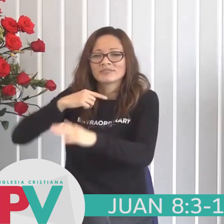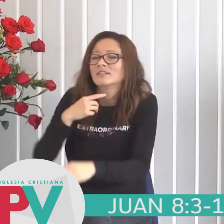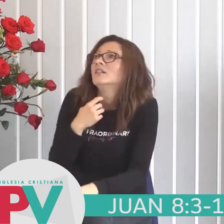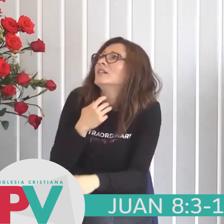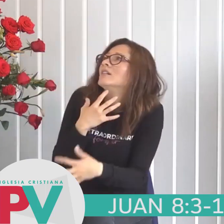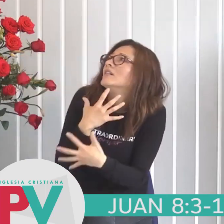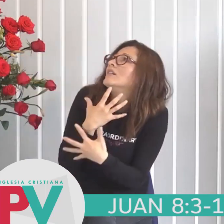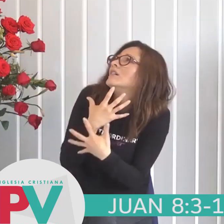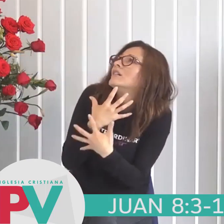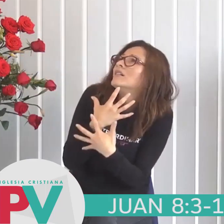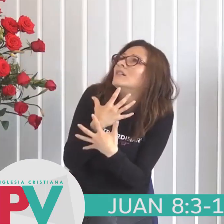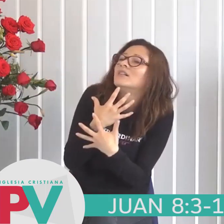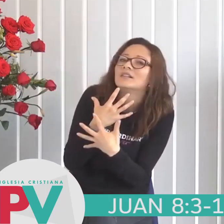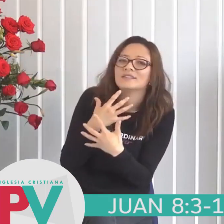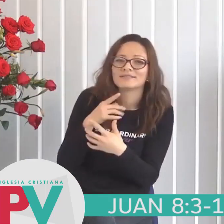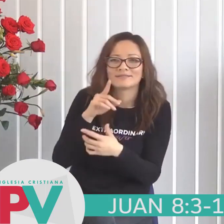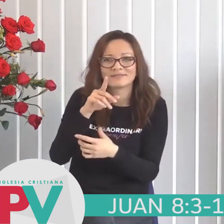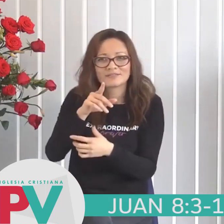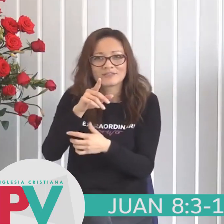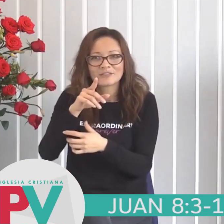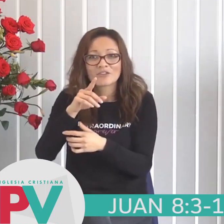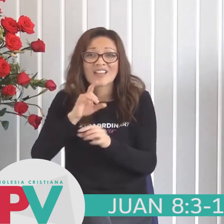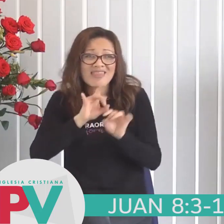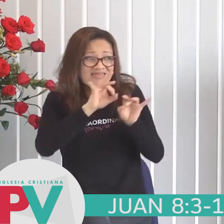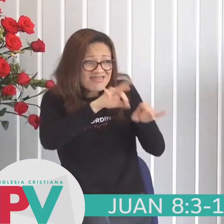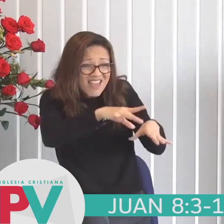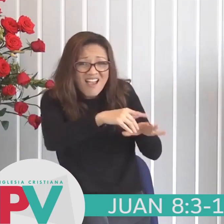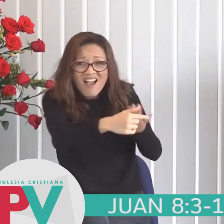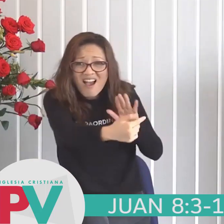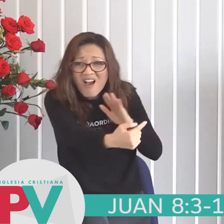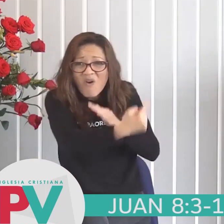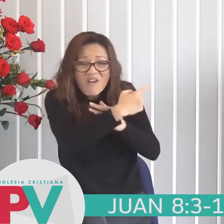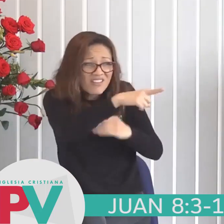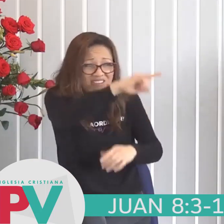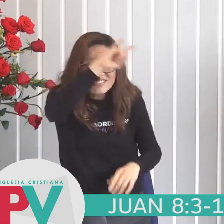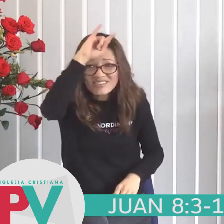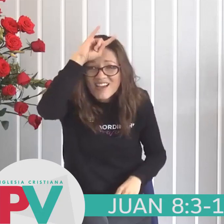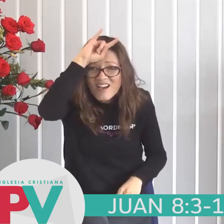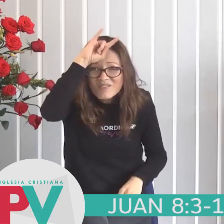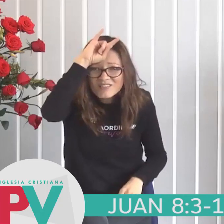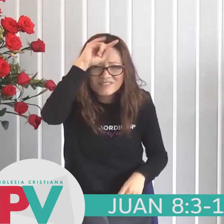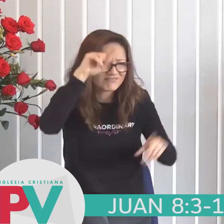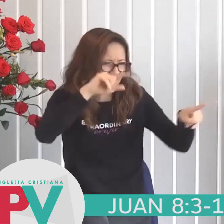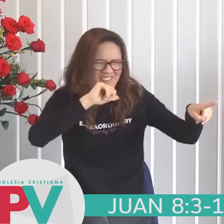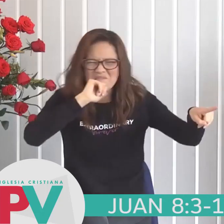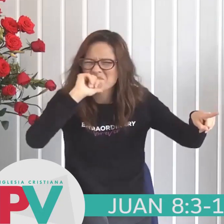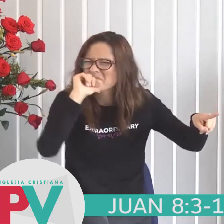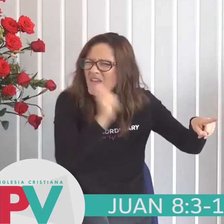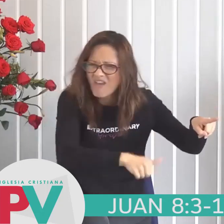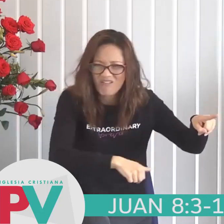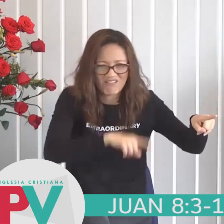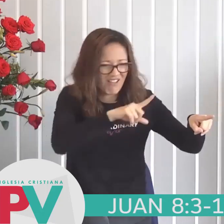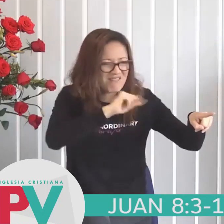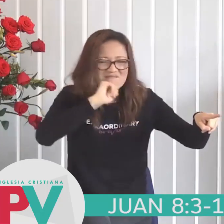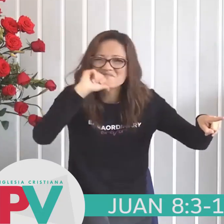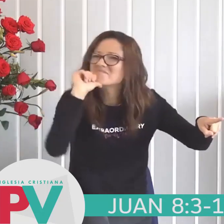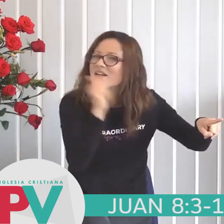Imagínese usted se deja acusar del diablo, déjeme decirle algo que le va a servir. Él es peor que usted.